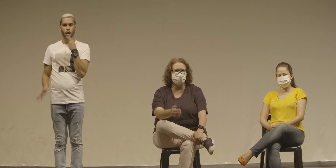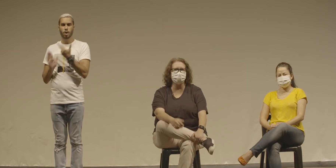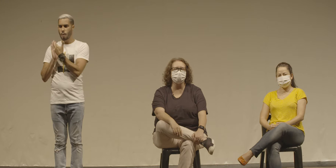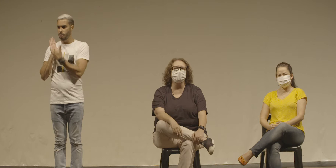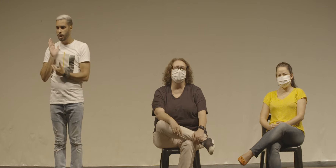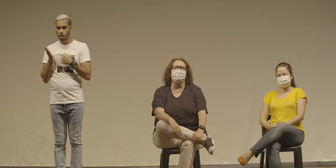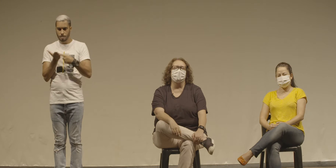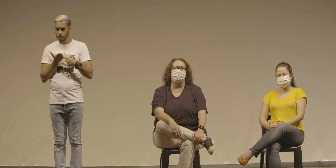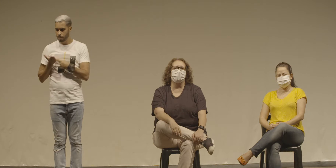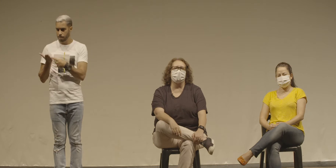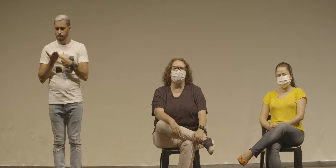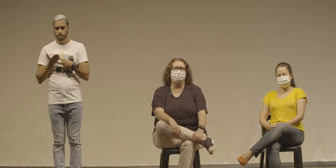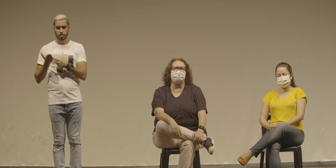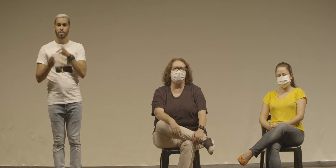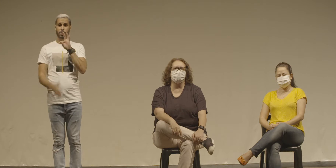esse teaser.